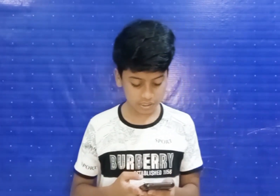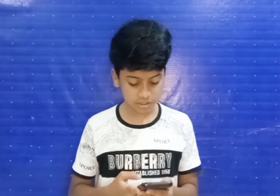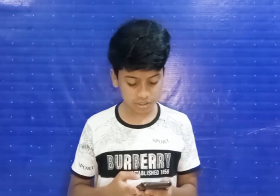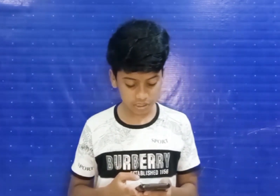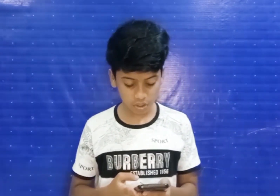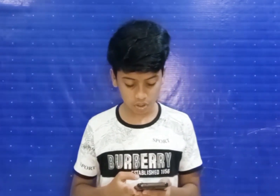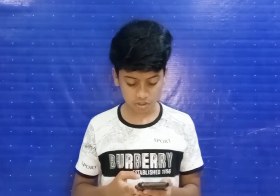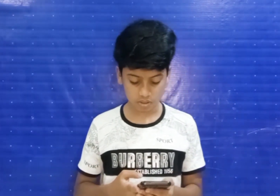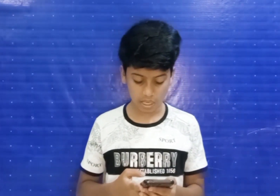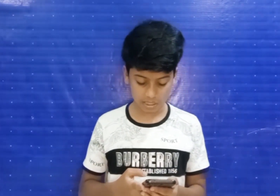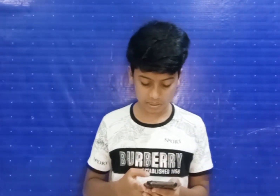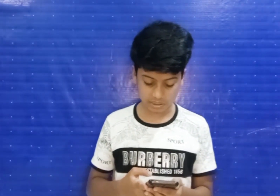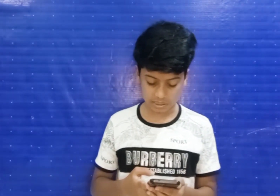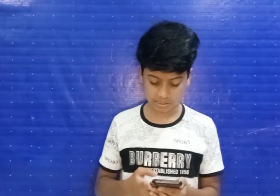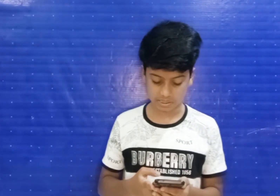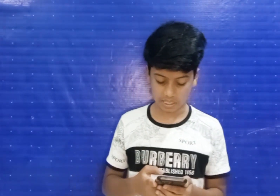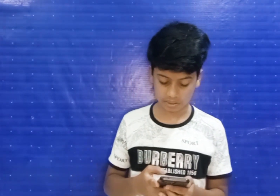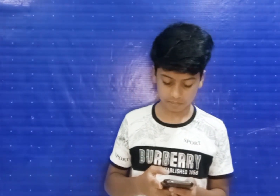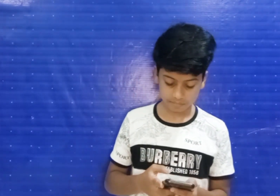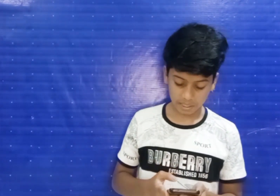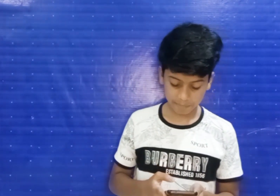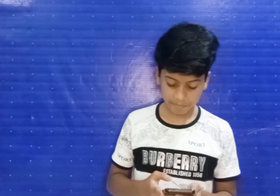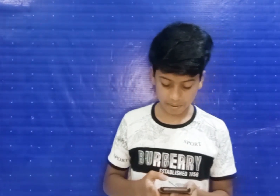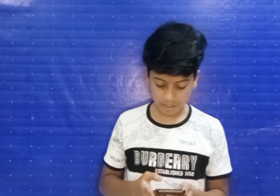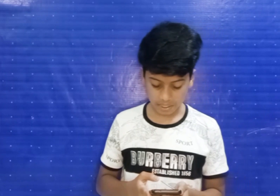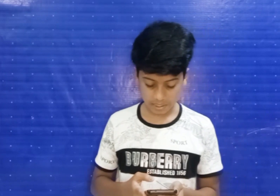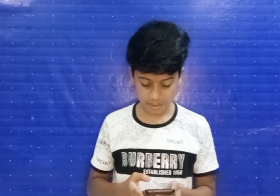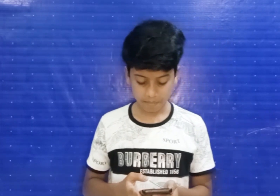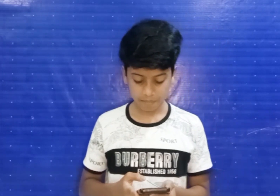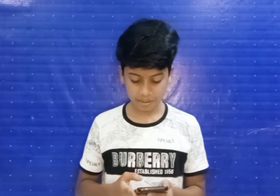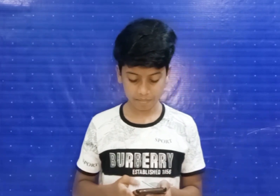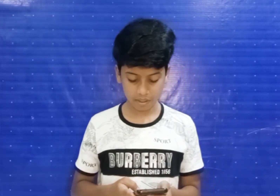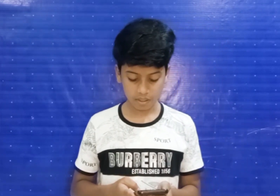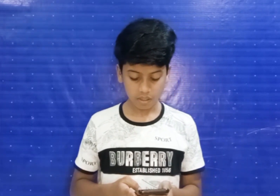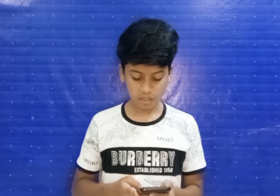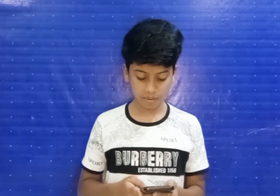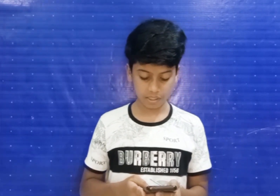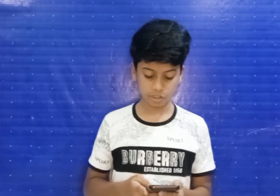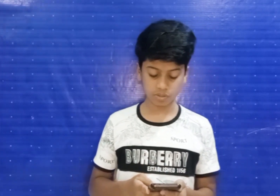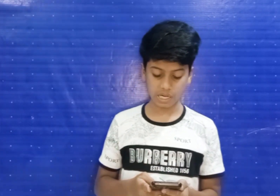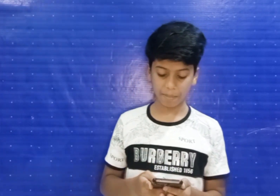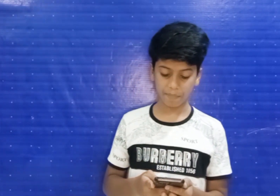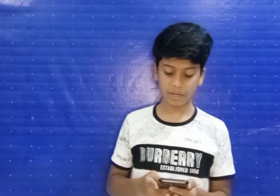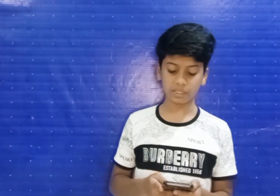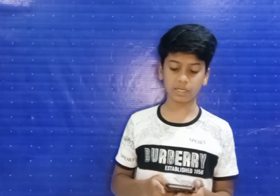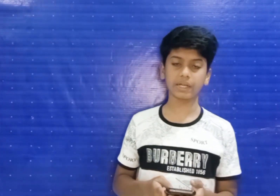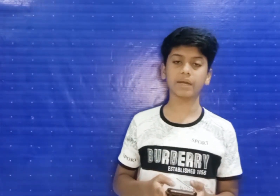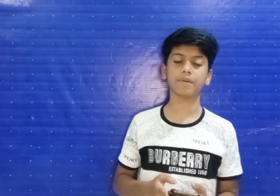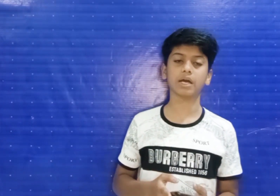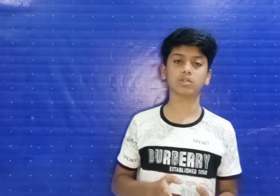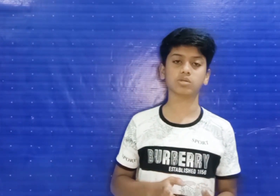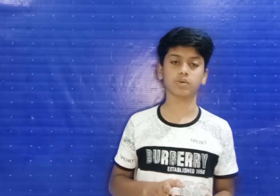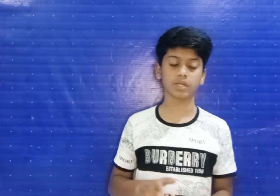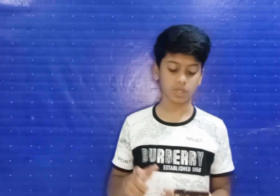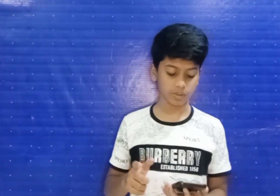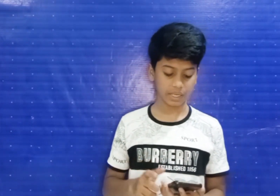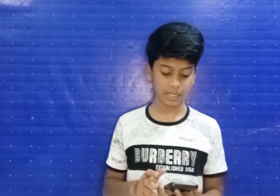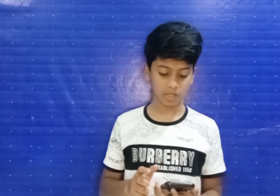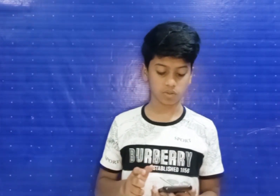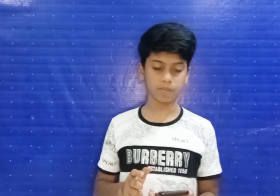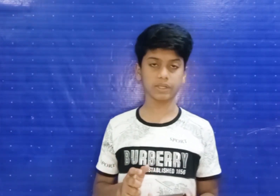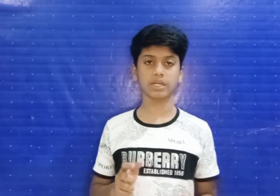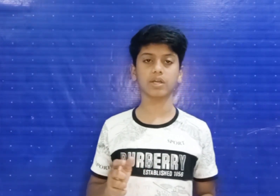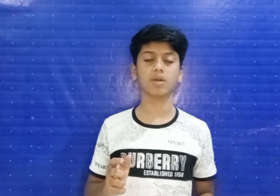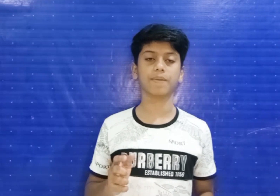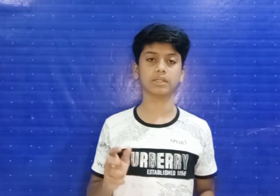कि चर्च जीत और ताकत के साथ आगे बढ़ रहा है। महिमा हम यीशु के नाम में प्रार्थना करेंगे, अपने हाथों को स्वर्ग कर